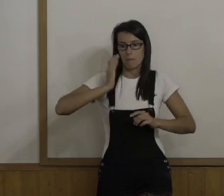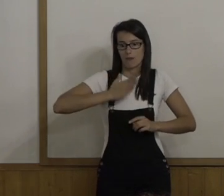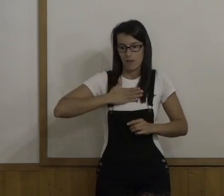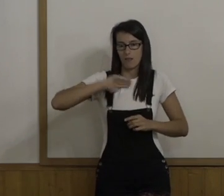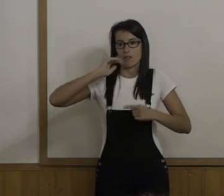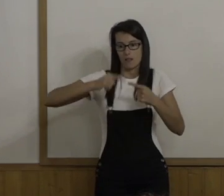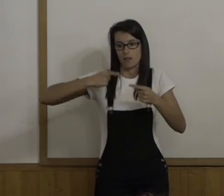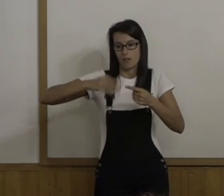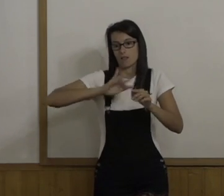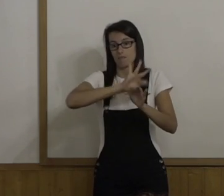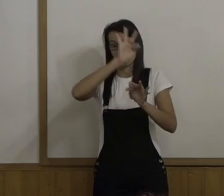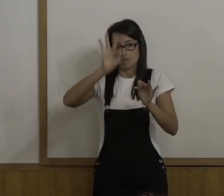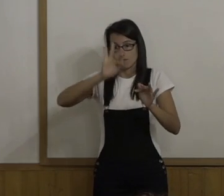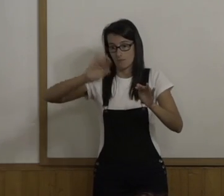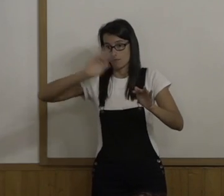y